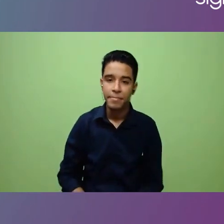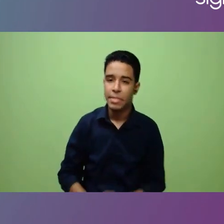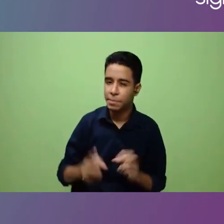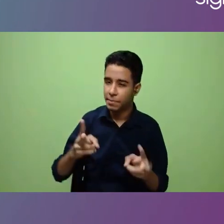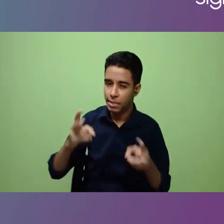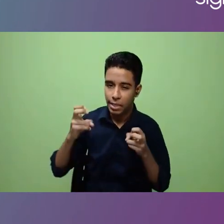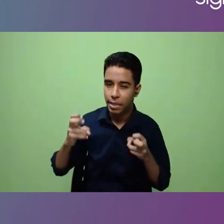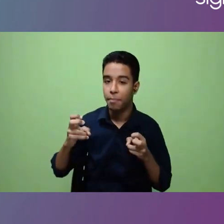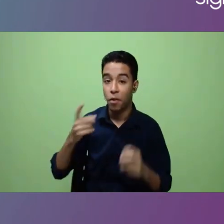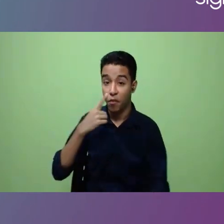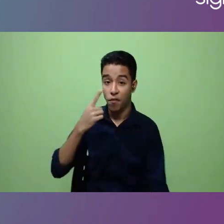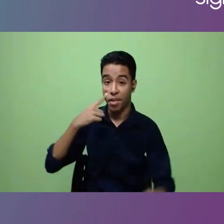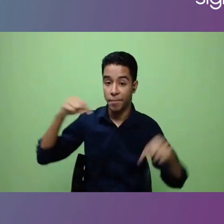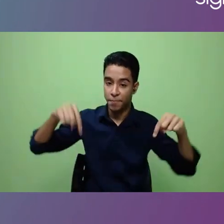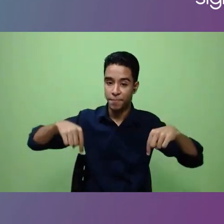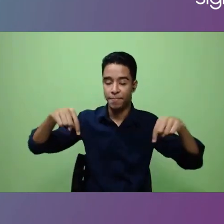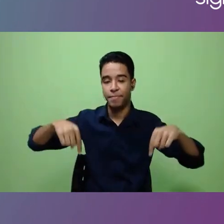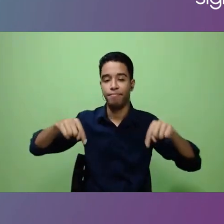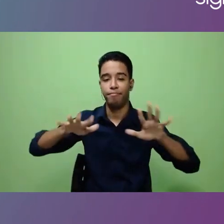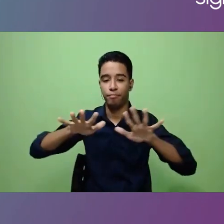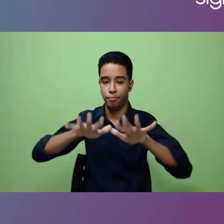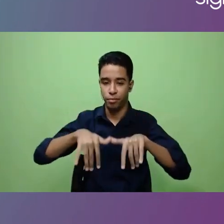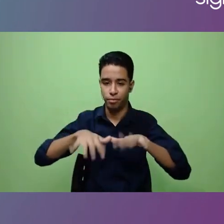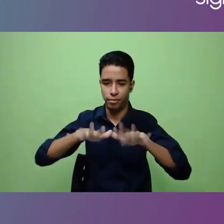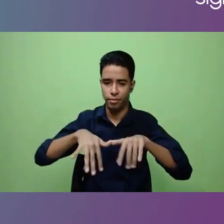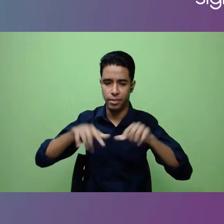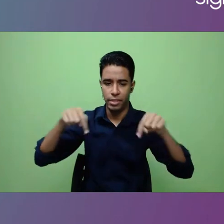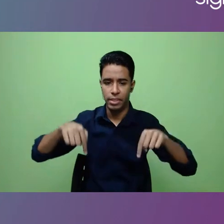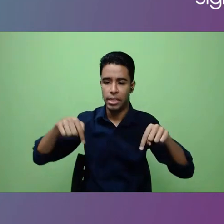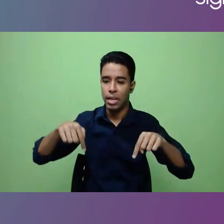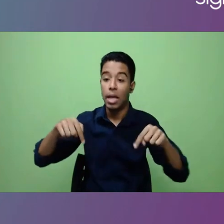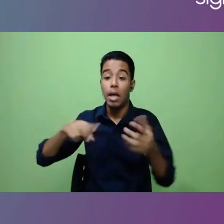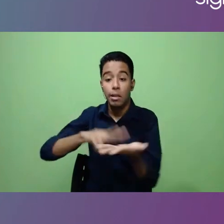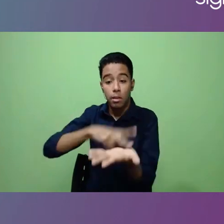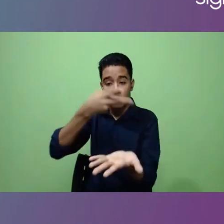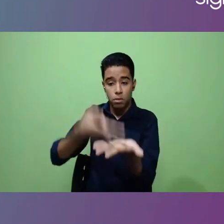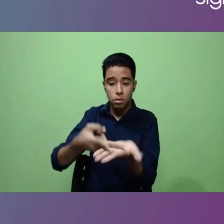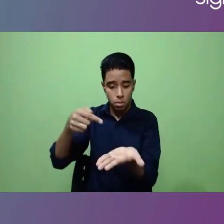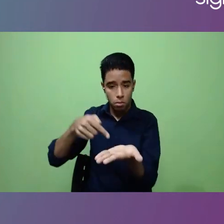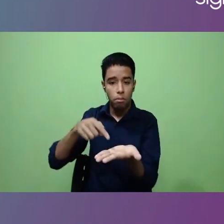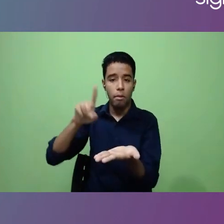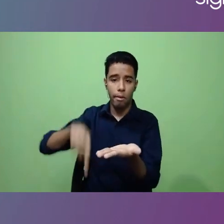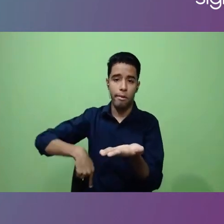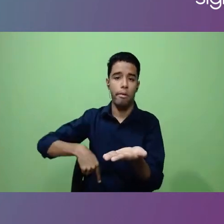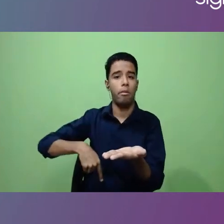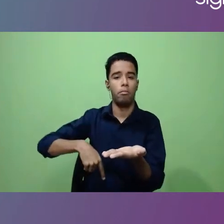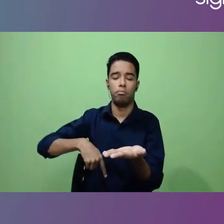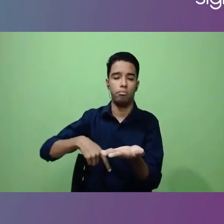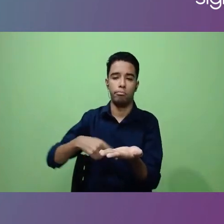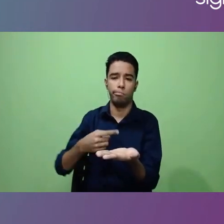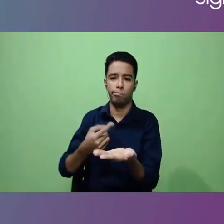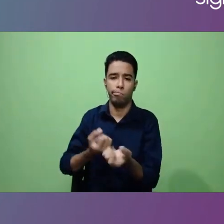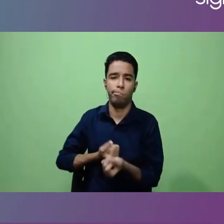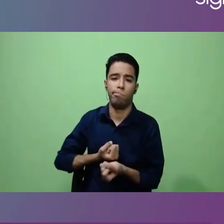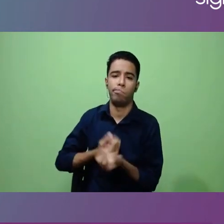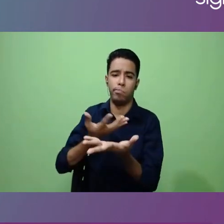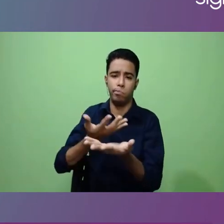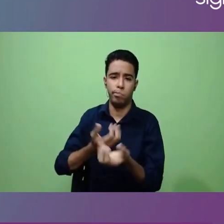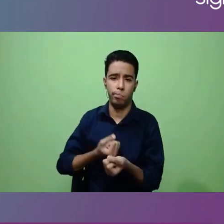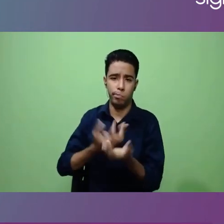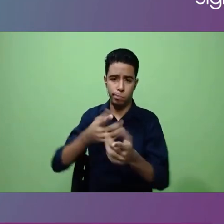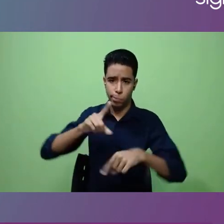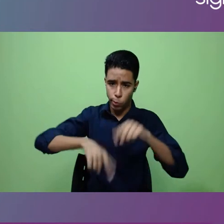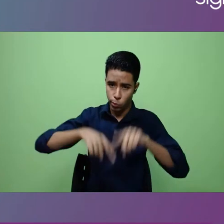até escrever aqui na tela. A tradução, ela pode ser entendida como um produto ou como um